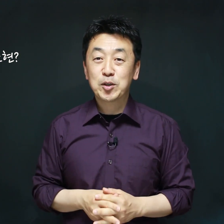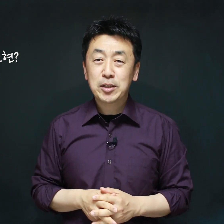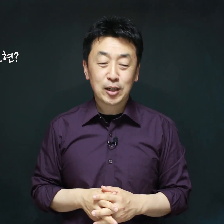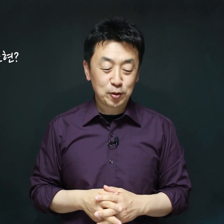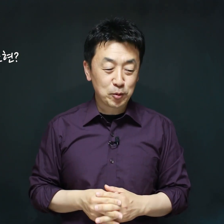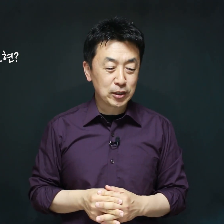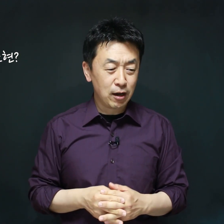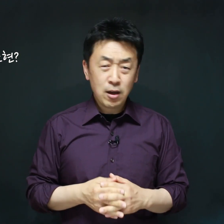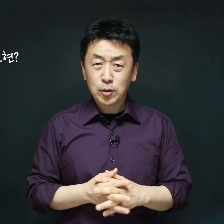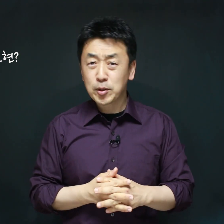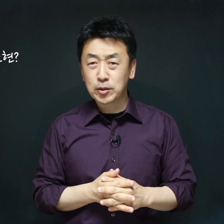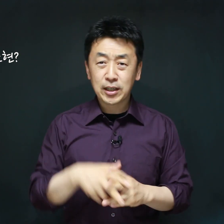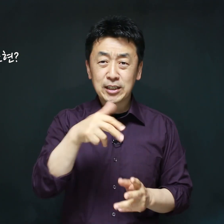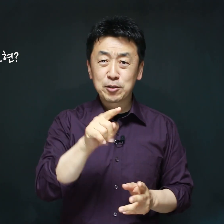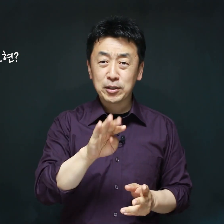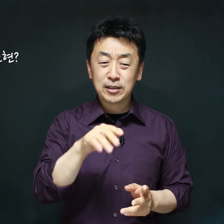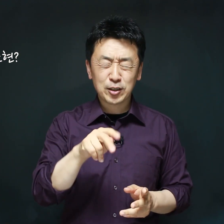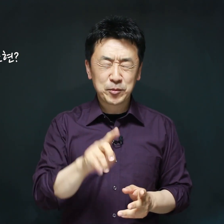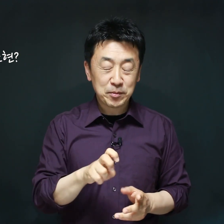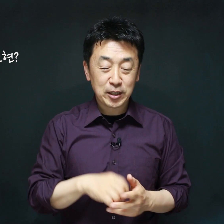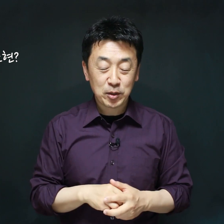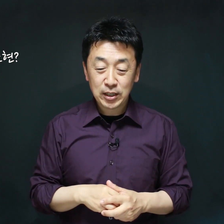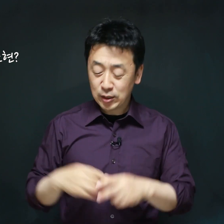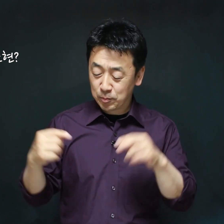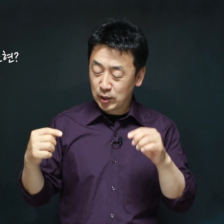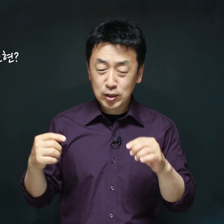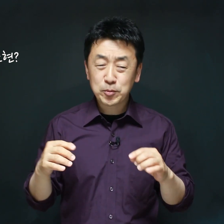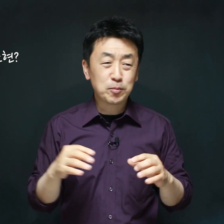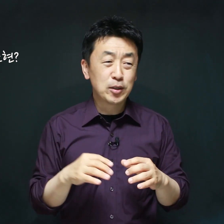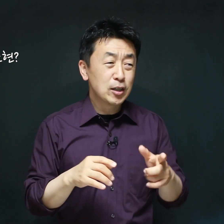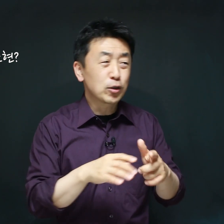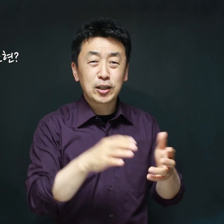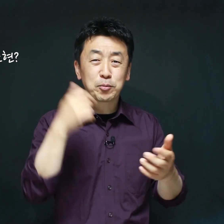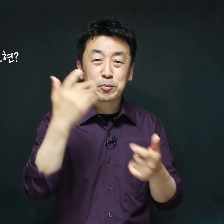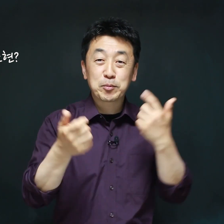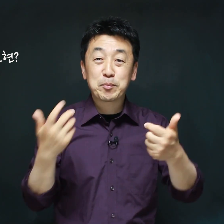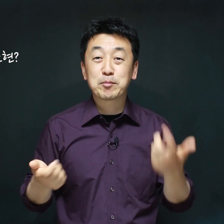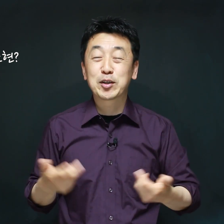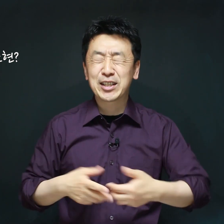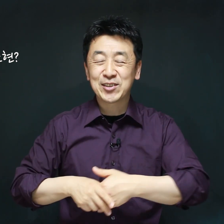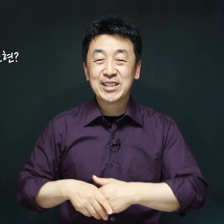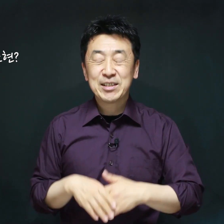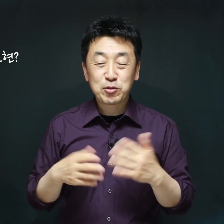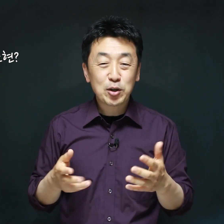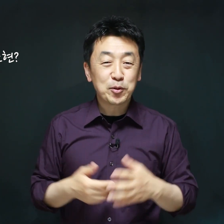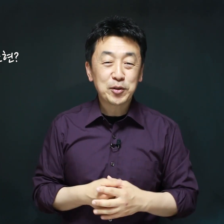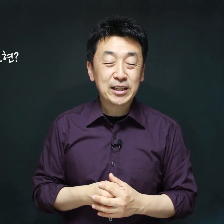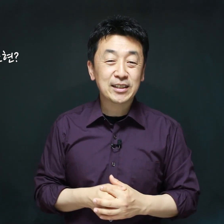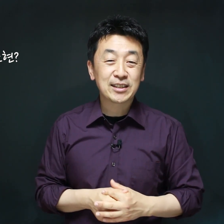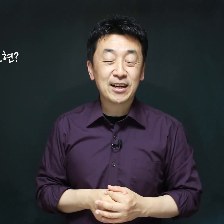접점이란 단어를 모르니까 접점 어떻게 지워 쓰나? 접점? 아니면 접점을 어떻게 접점 막 물어보고 이래야 되는가?